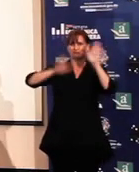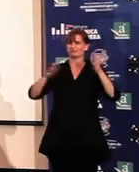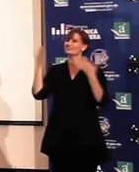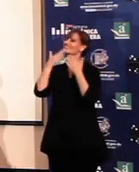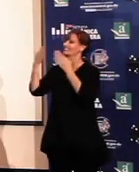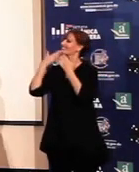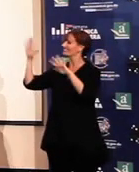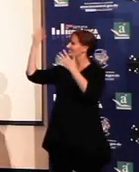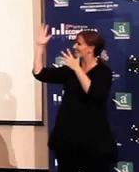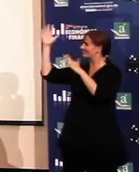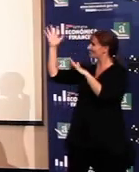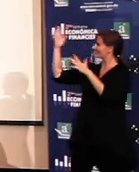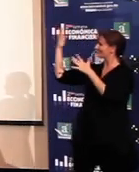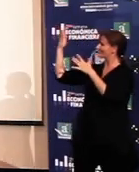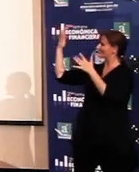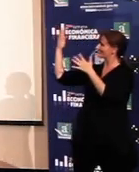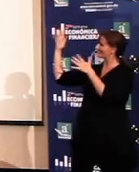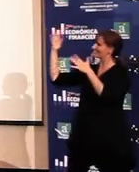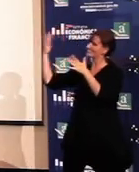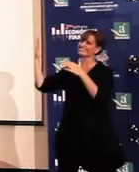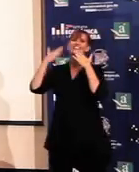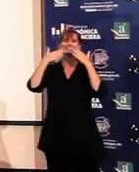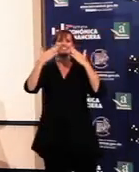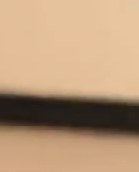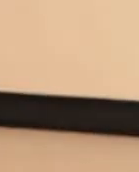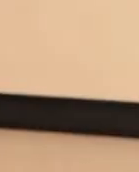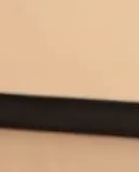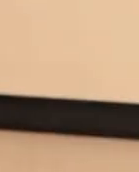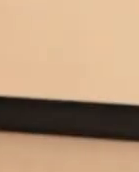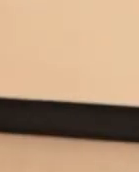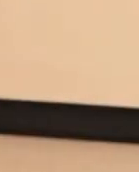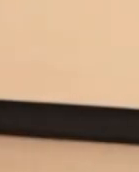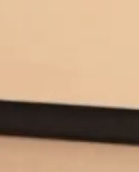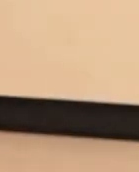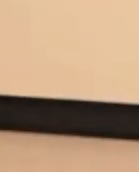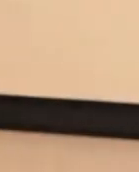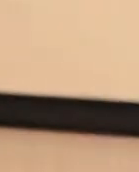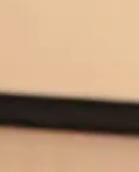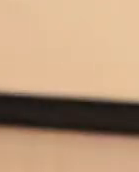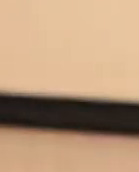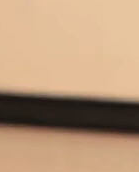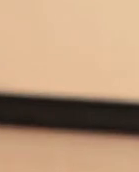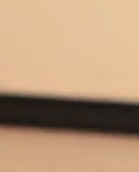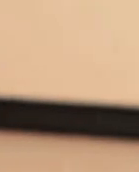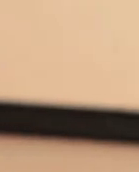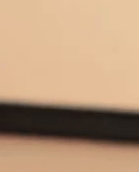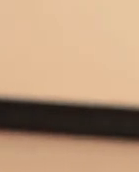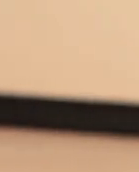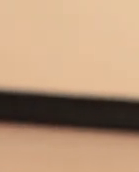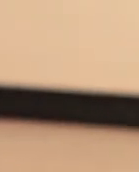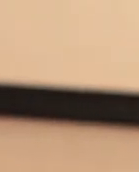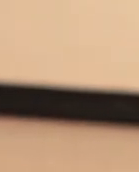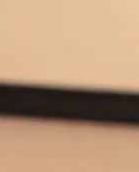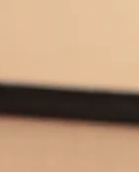Gracias a ti César buenísimo. Señores y así como César le explicaba que vamos a empezar ya ahora la